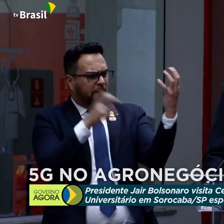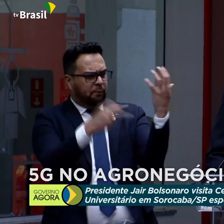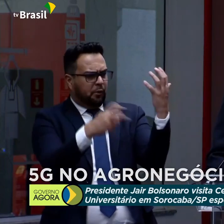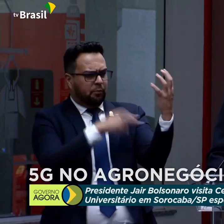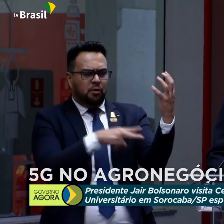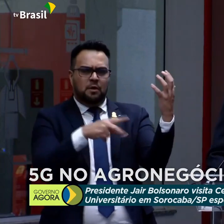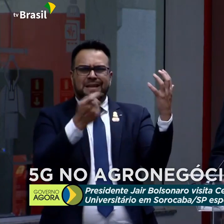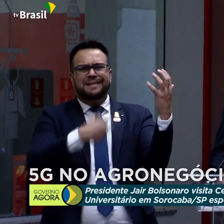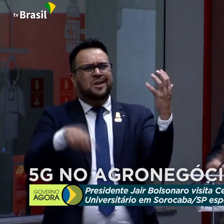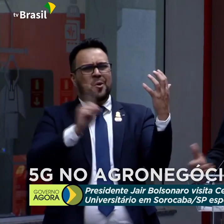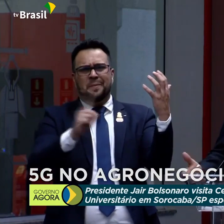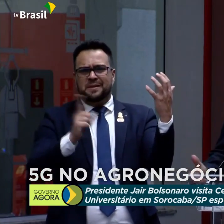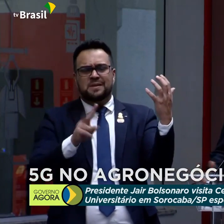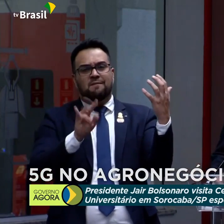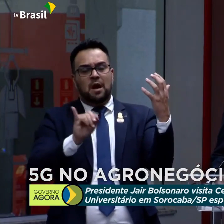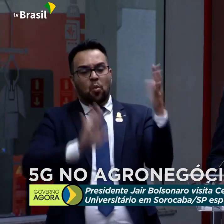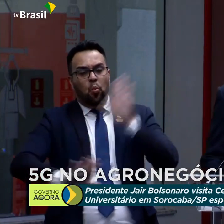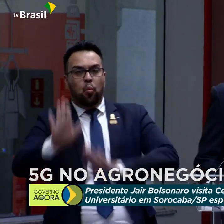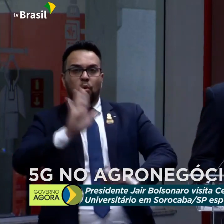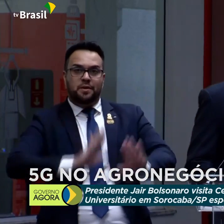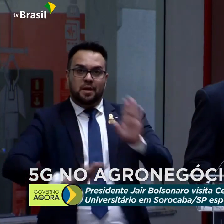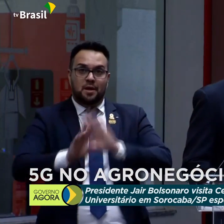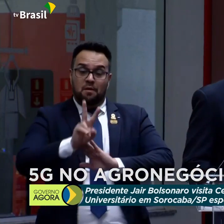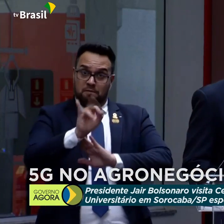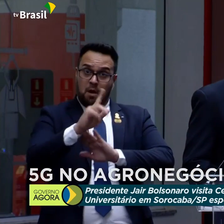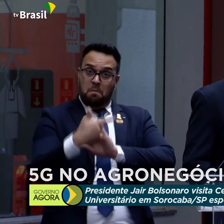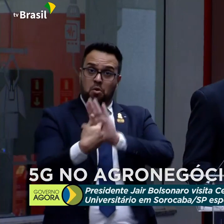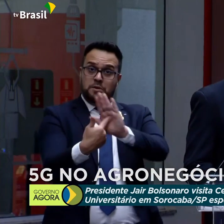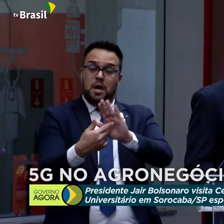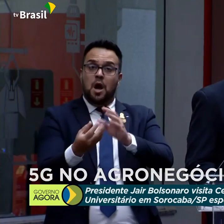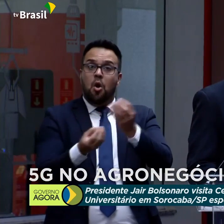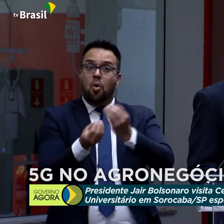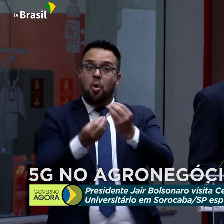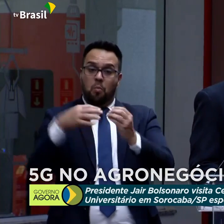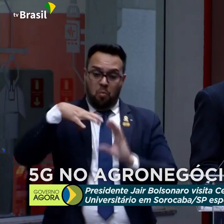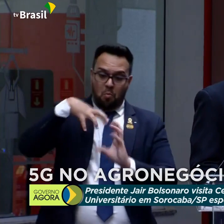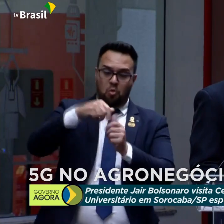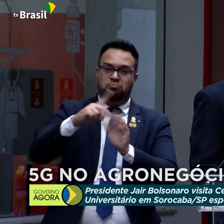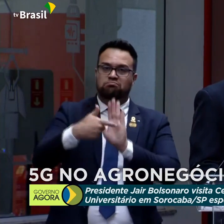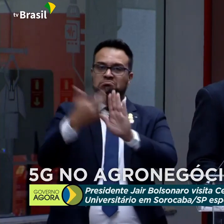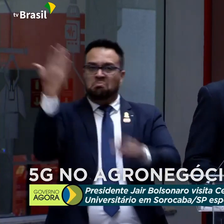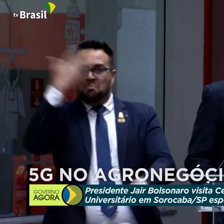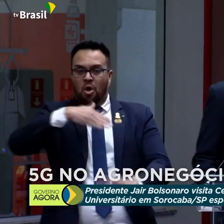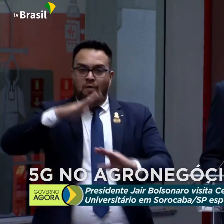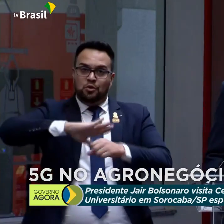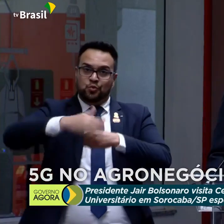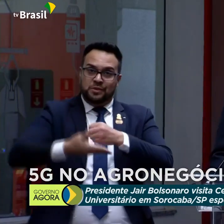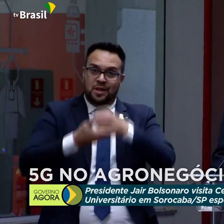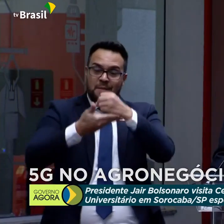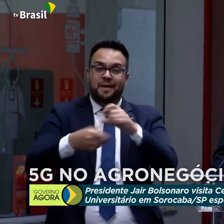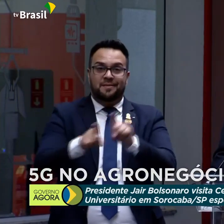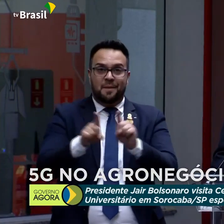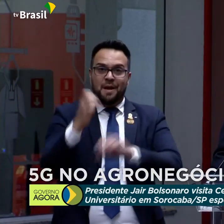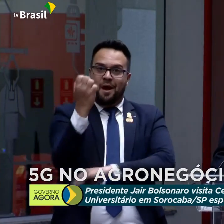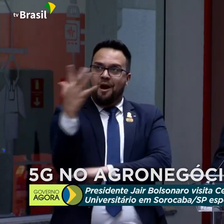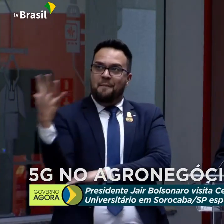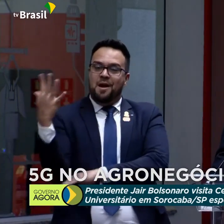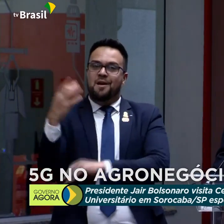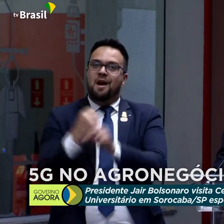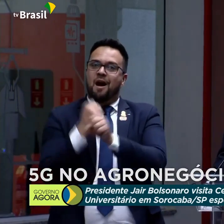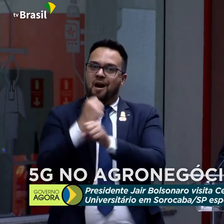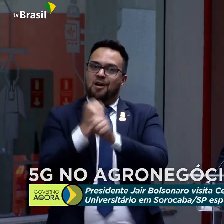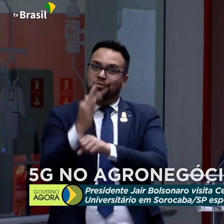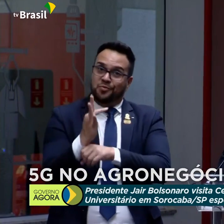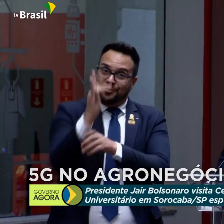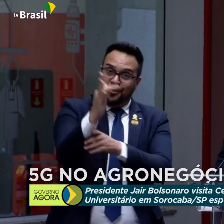necessário. Então, o nosso agro vai dar lição ao mundo de sustentabilidade e de meio ambiente nos próximos anos, porque